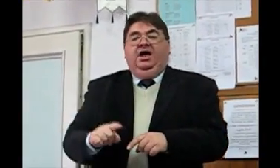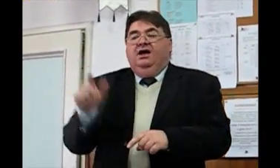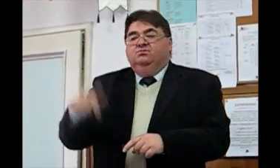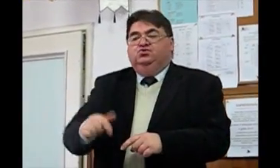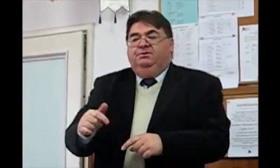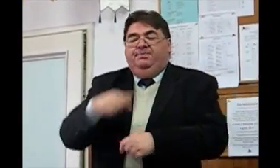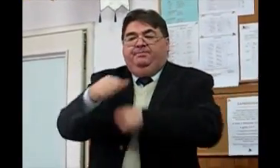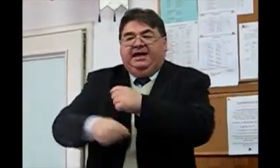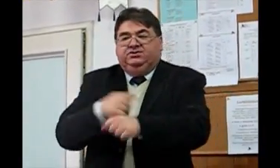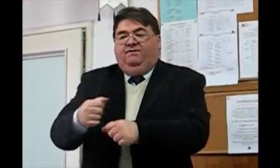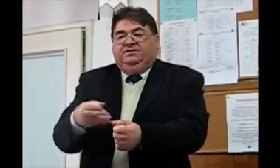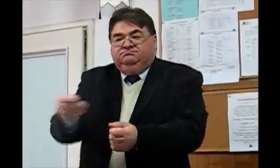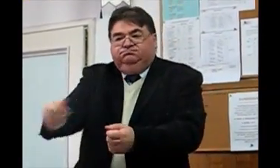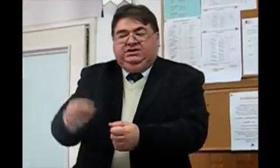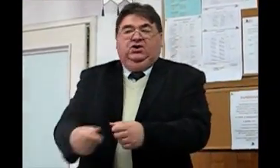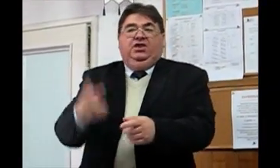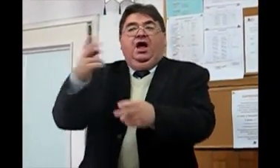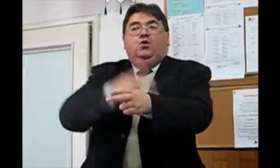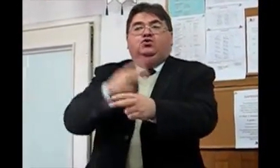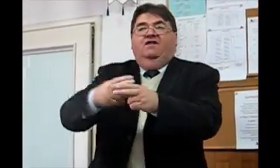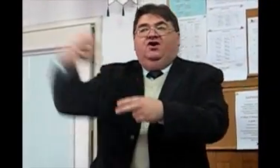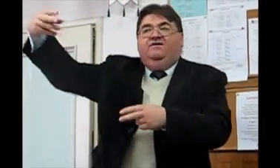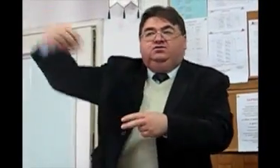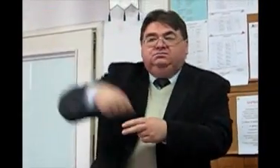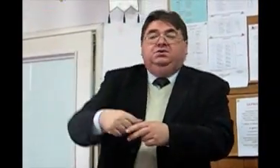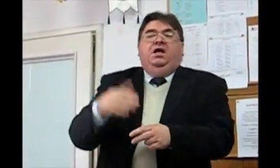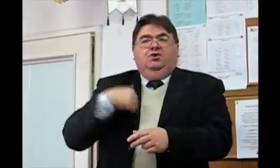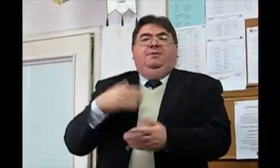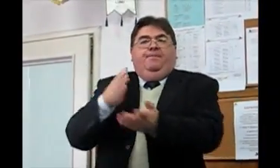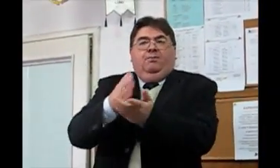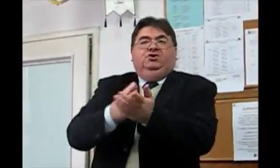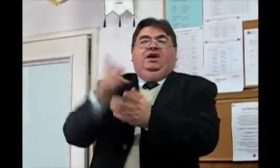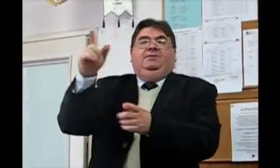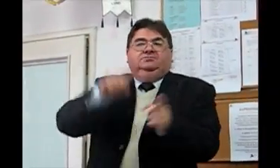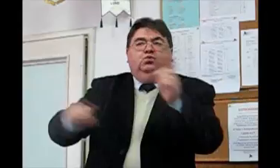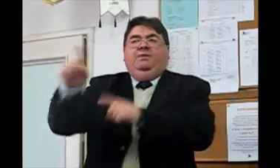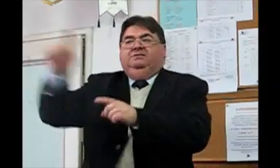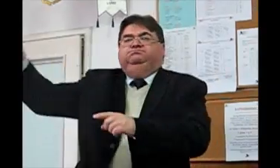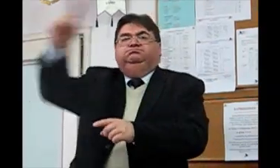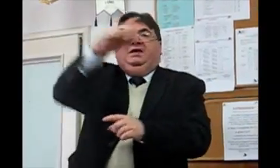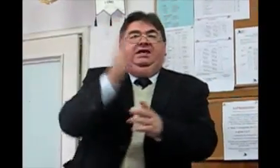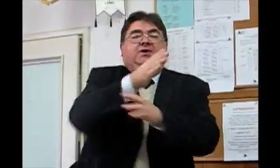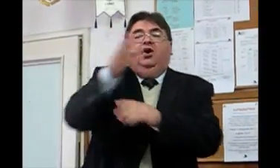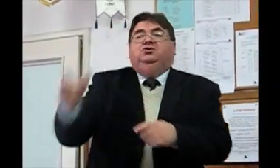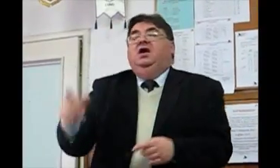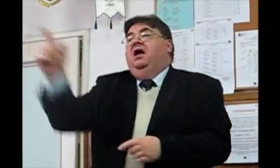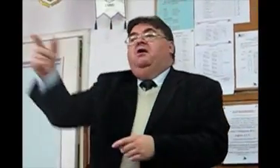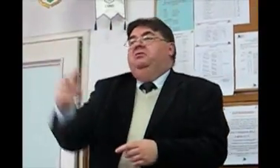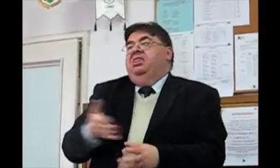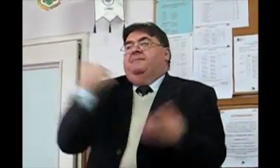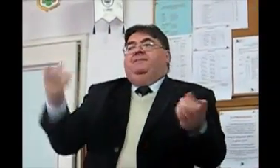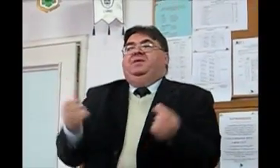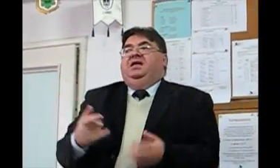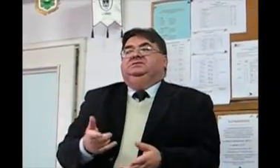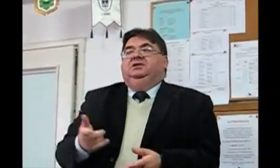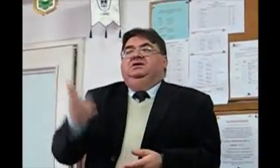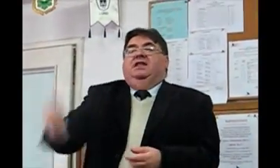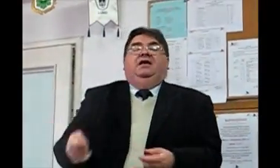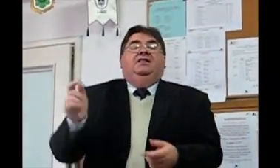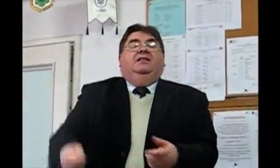Musi być patom, muszę wojewódź. To my pomożemy tłumacz. Będziemy to nie ma pieniędzy, nie ta, i